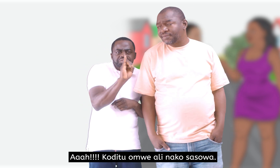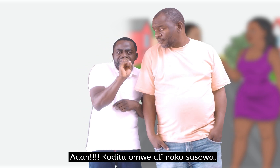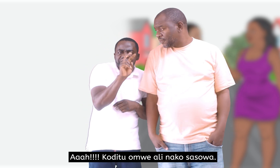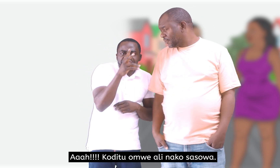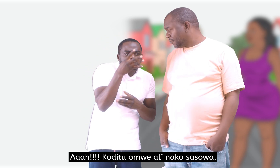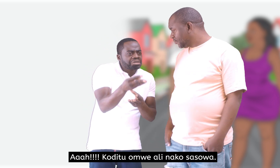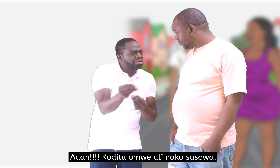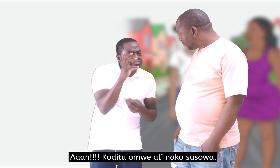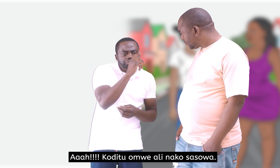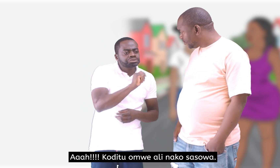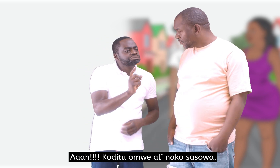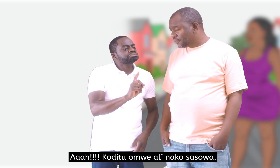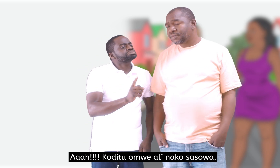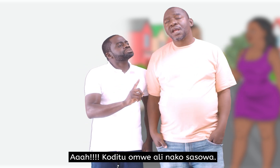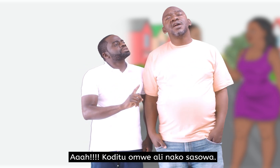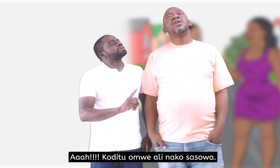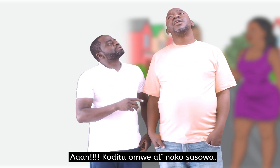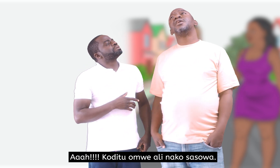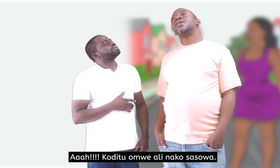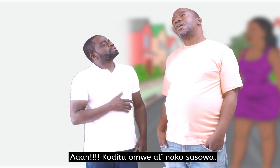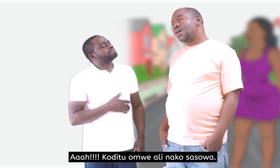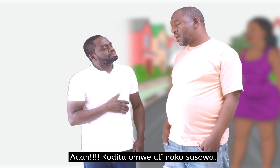Kodi tu aina kusasowa.